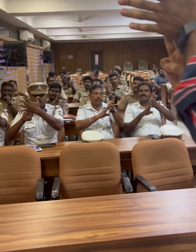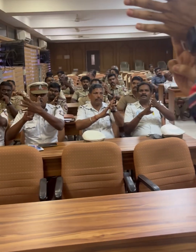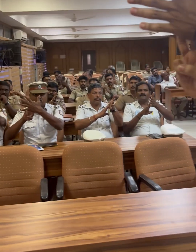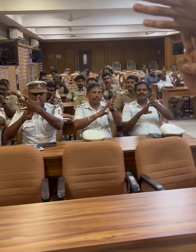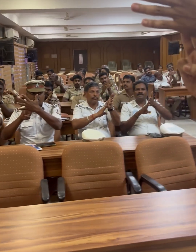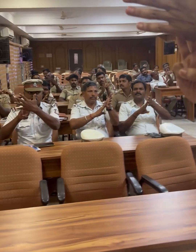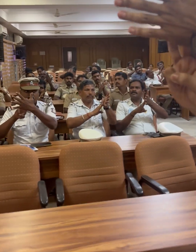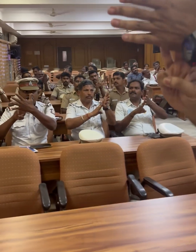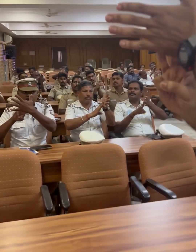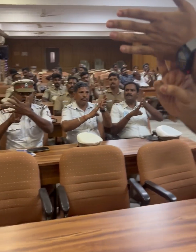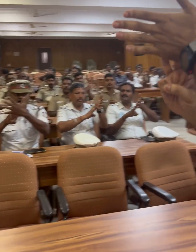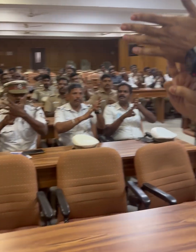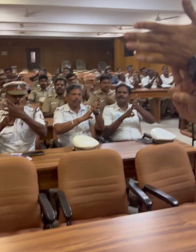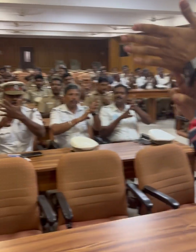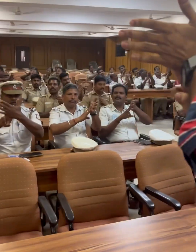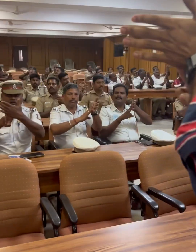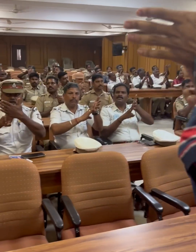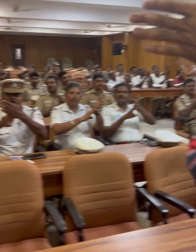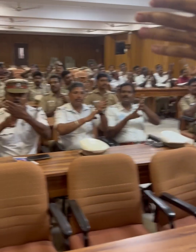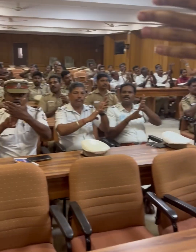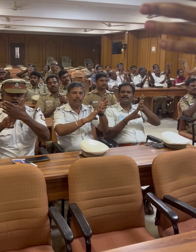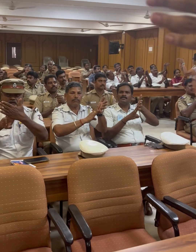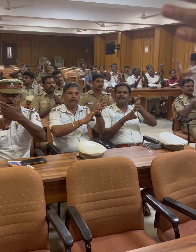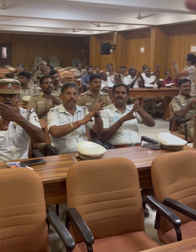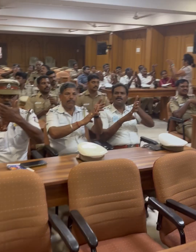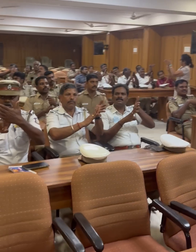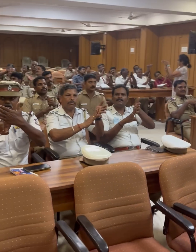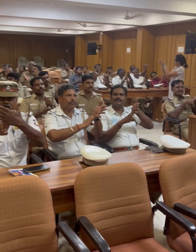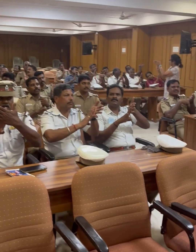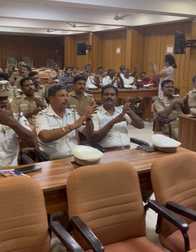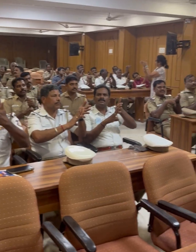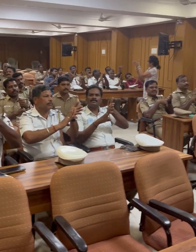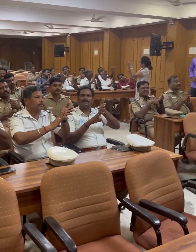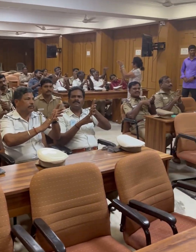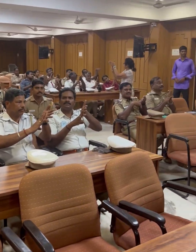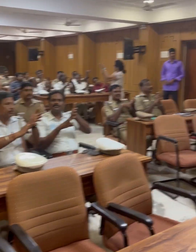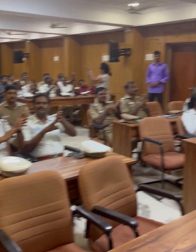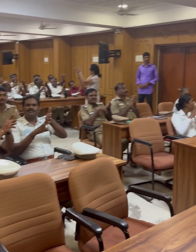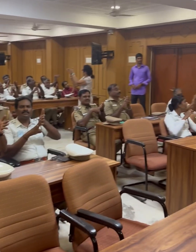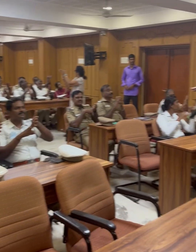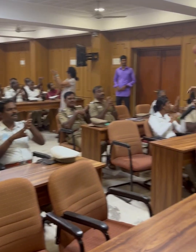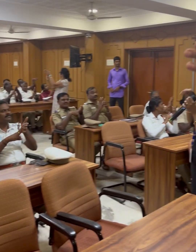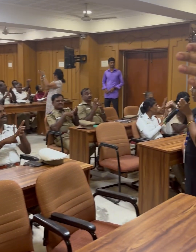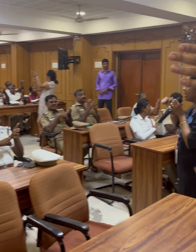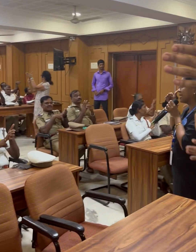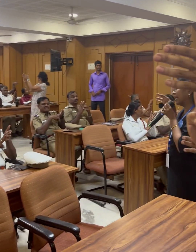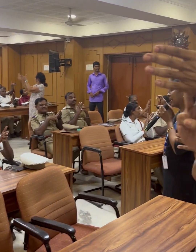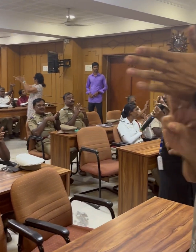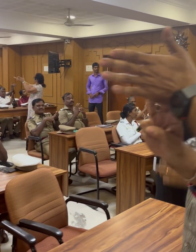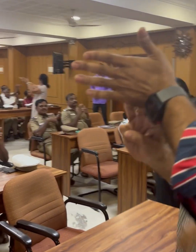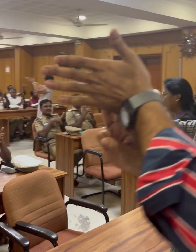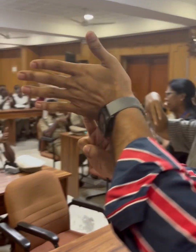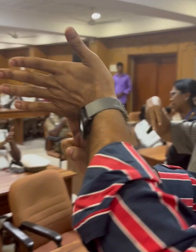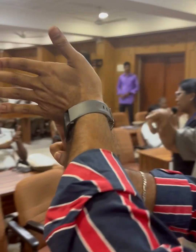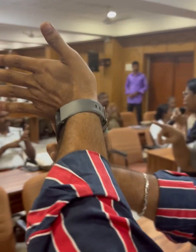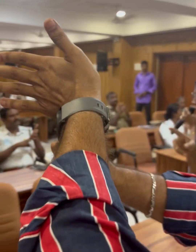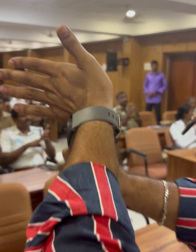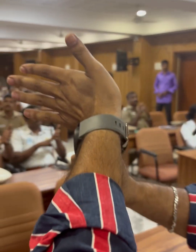ஆல்பபெட் இருக்கும். நம்ம ஃபாலோ பண்றது இந்தியால வந்துட்டு டபுள் ஹேண்டட் ஆல்பபெட். அமெரிக்கன் சைன் லாங்குவேஜ் வந்துட்டு சிங்கிள்